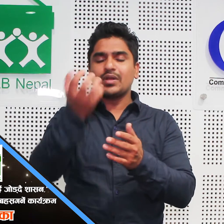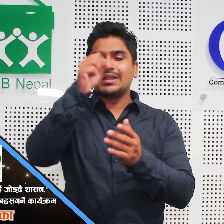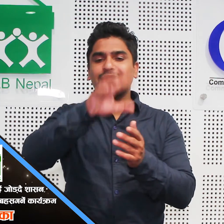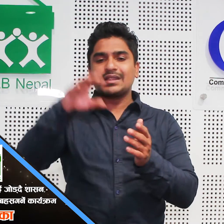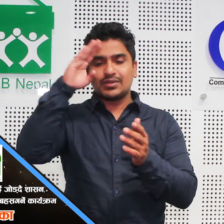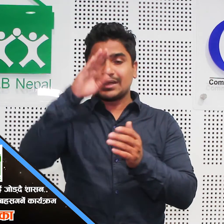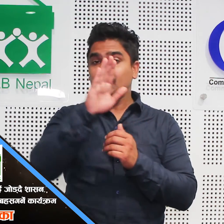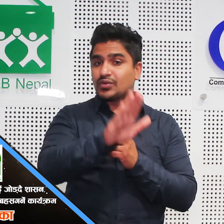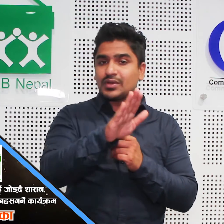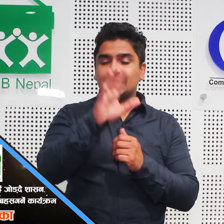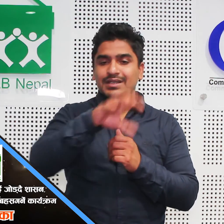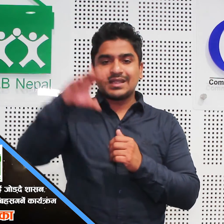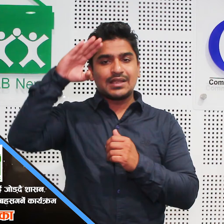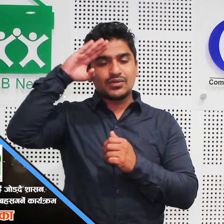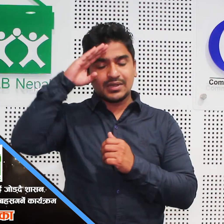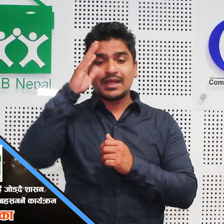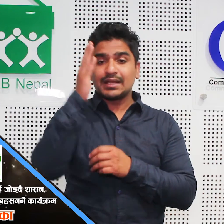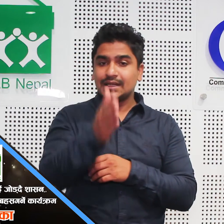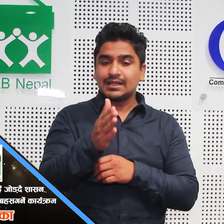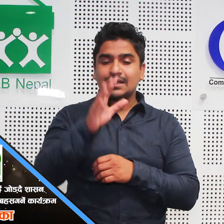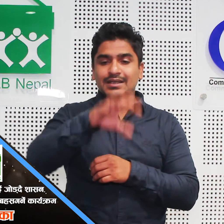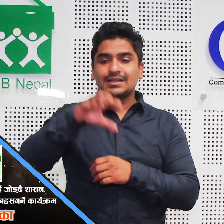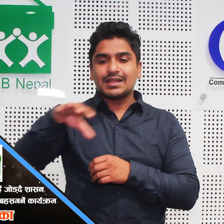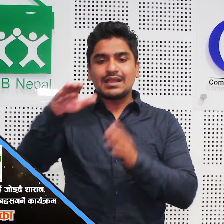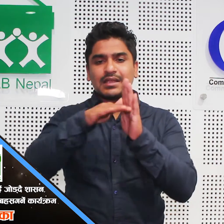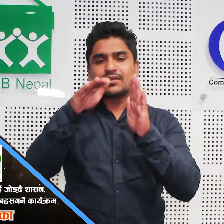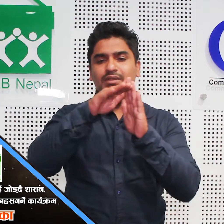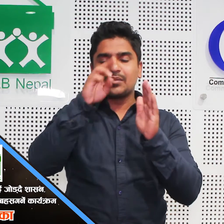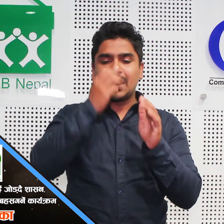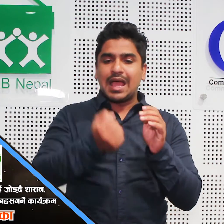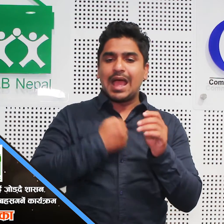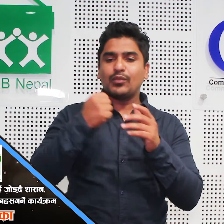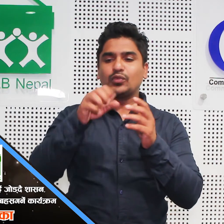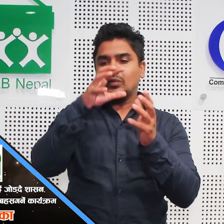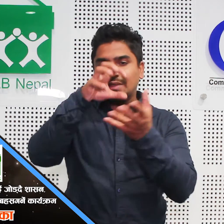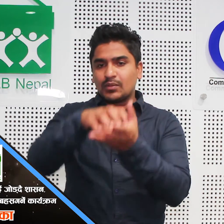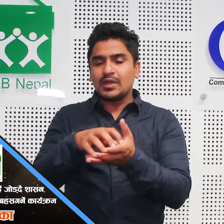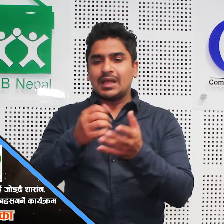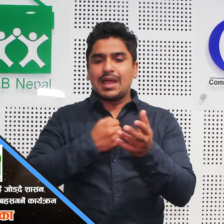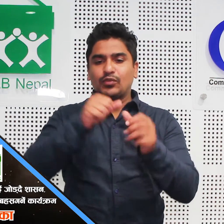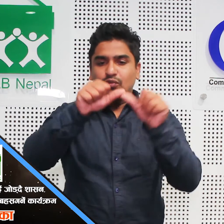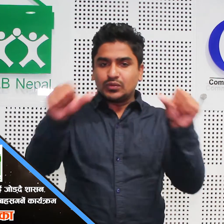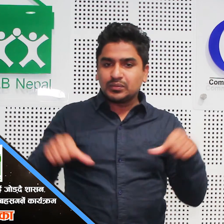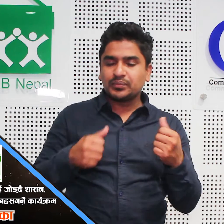आएको छ. अब स्थानीय सरकारले स्थानीय स्तरमा आफ्नो भूगोलमा आफ्नो जमिनमा आफ्नो चाहिँ